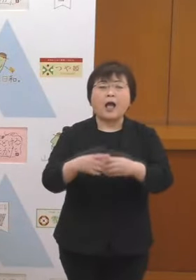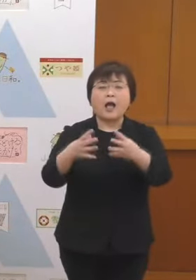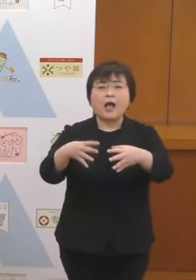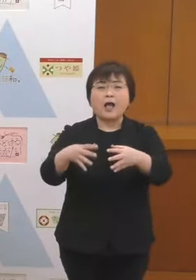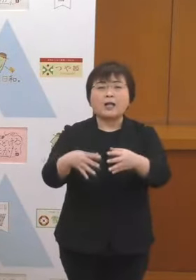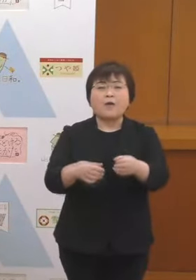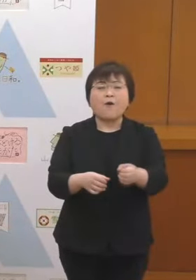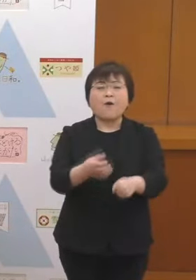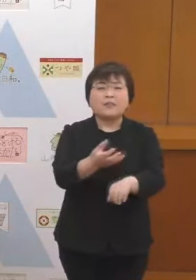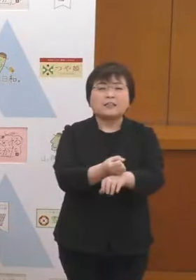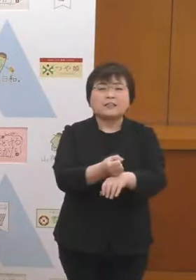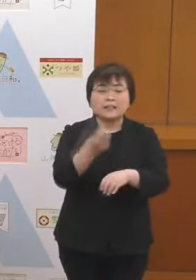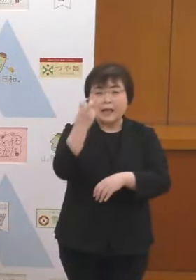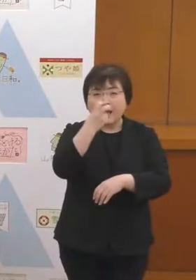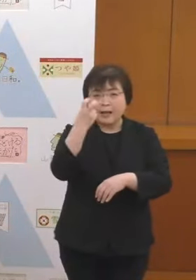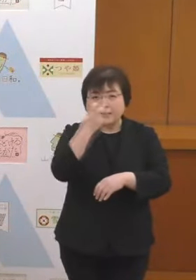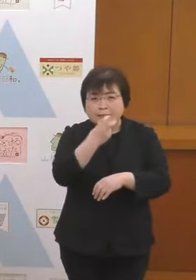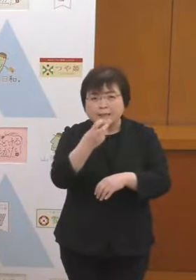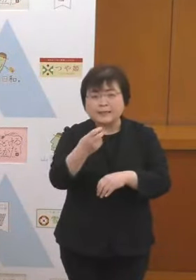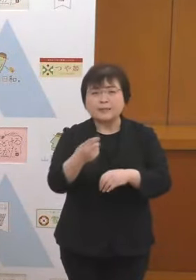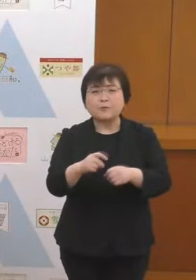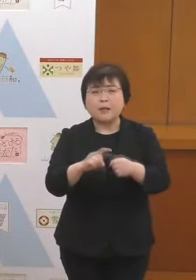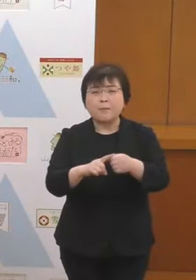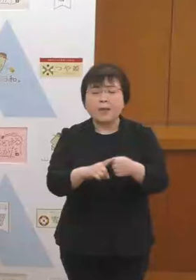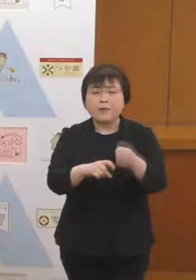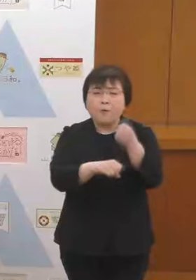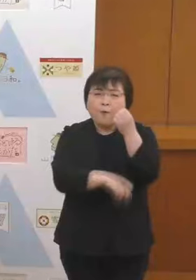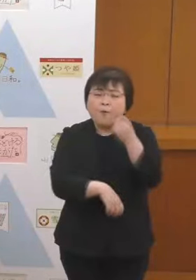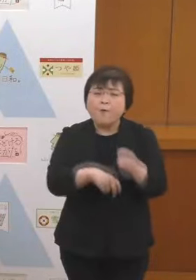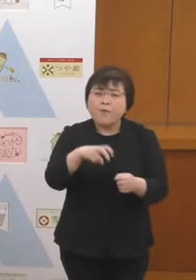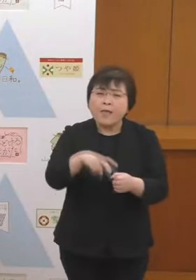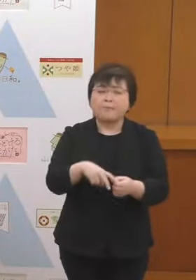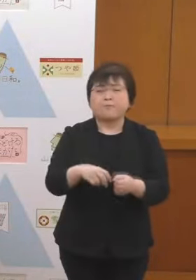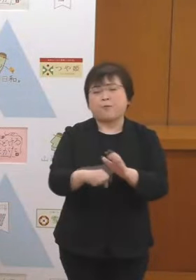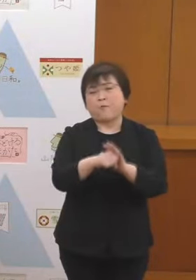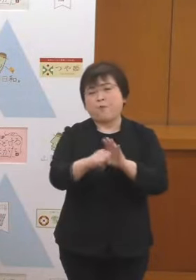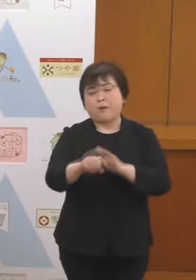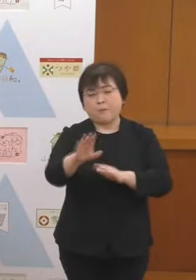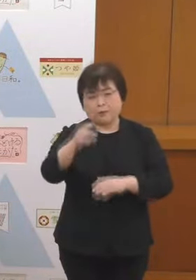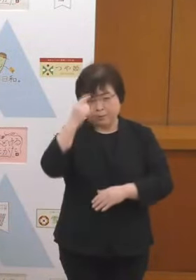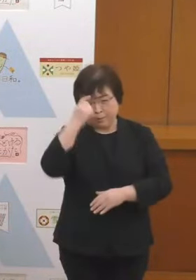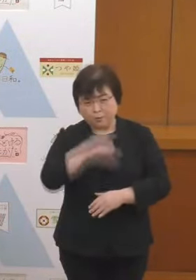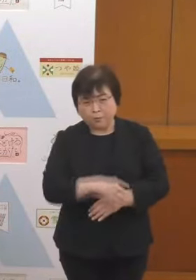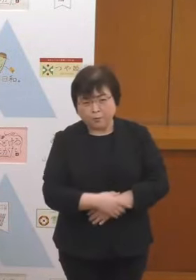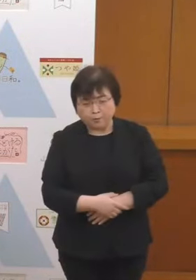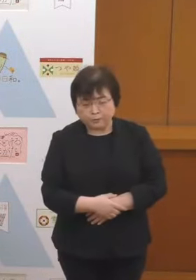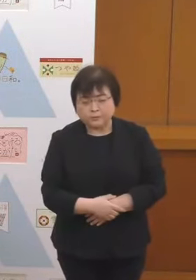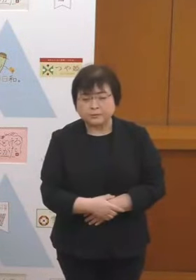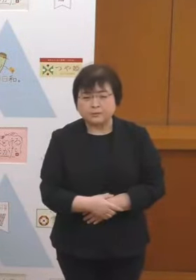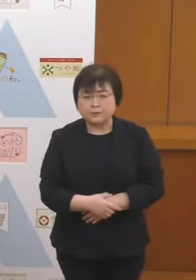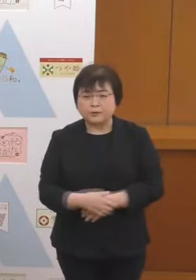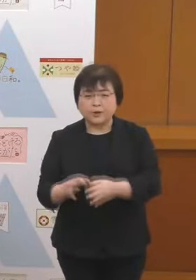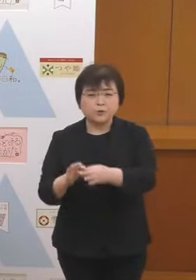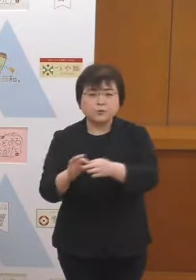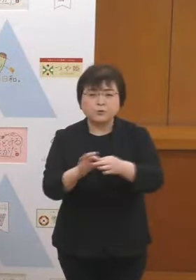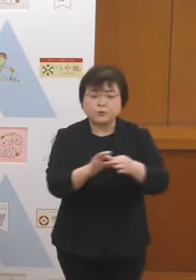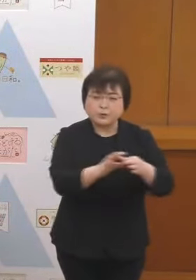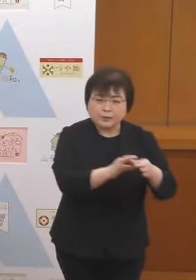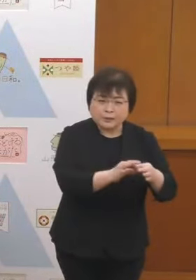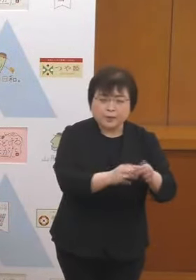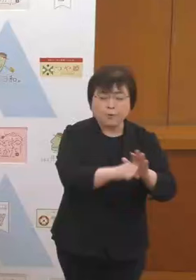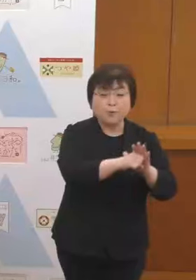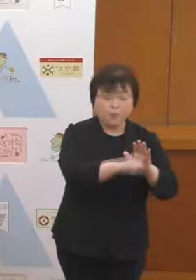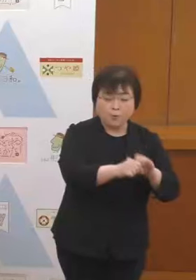の拠点化などが考えられると思いますえそれからその波及効果のとしまして